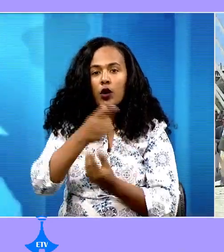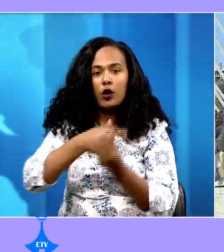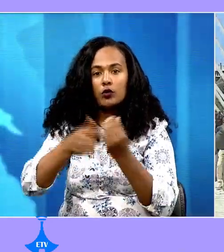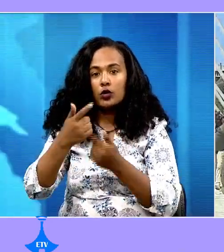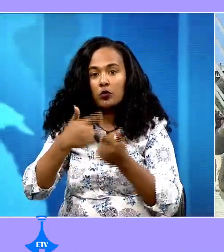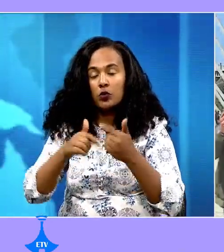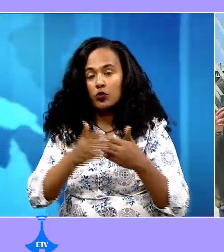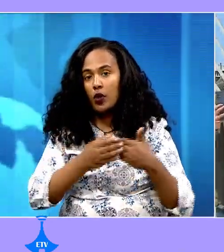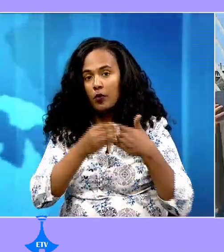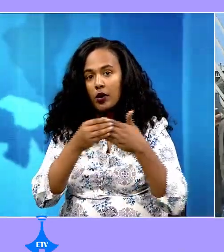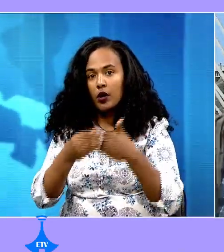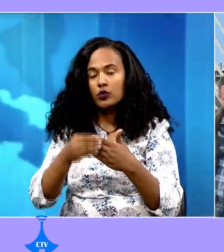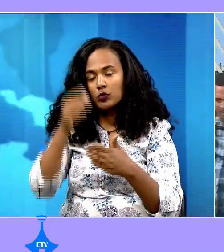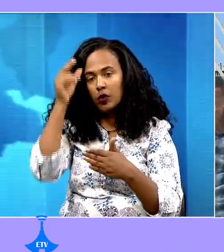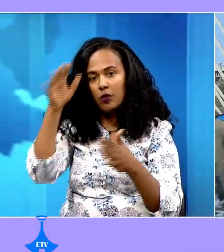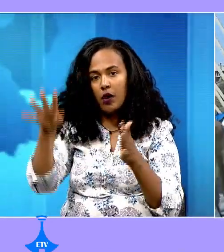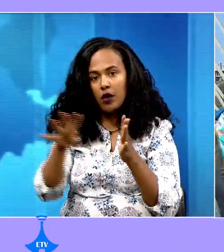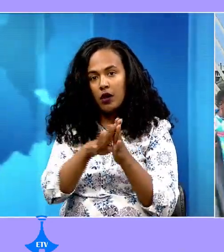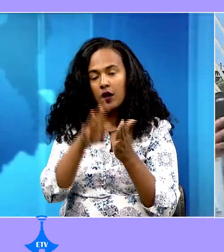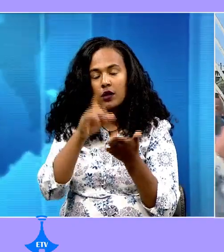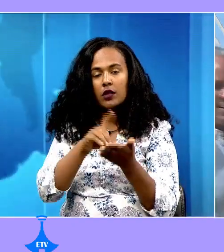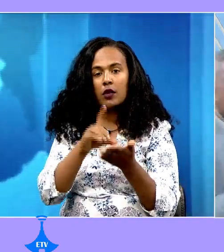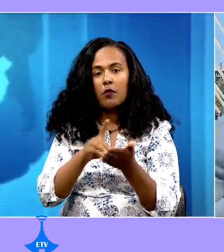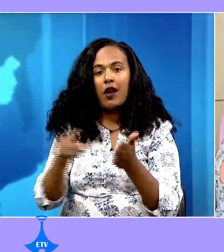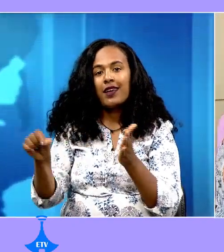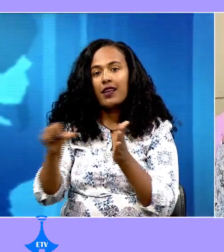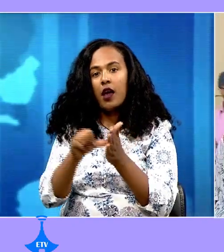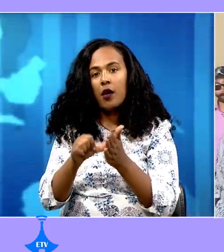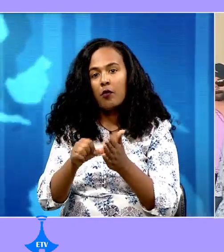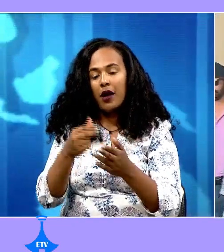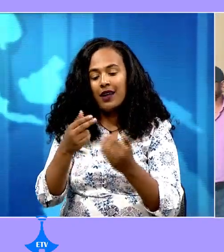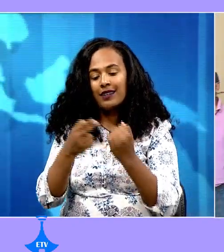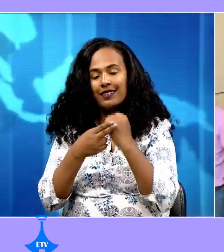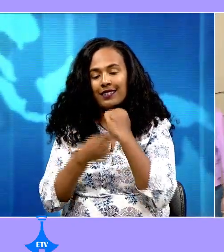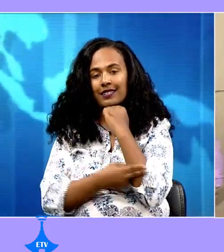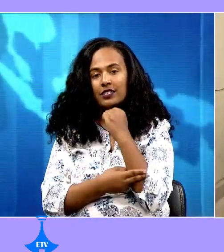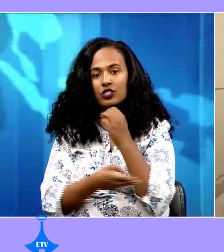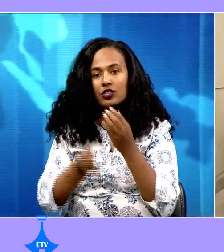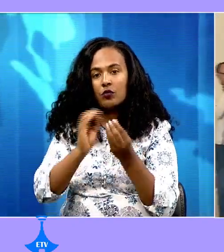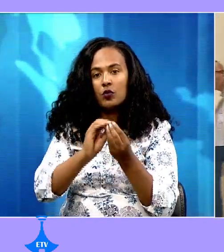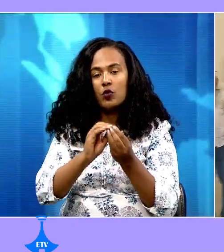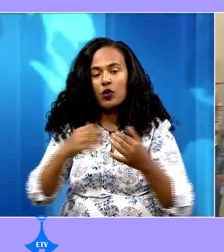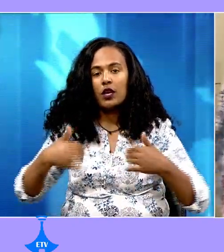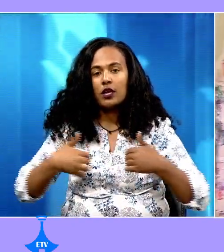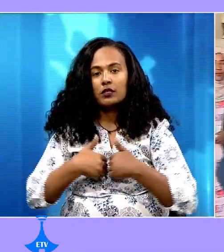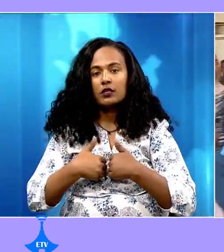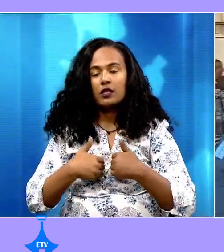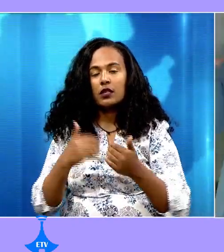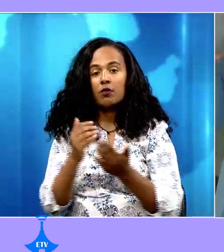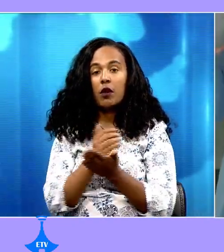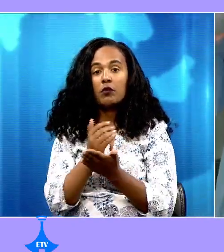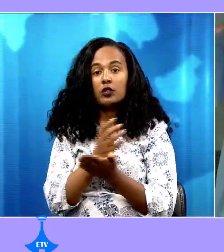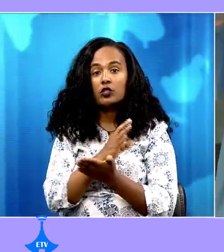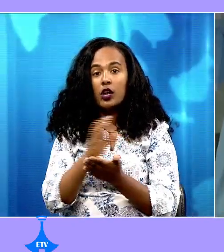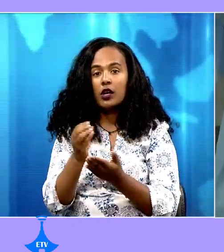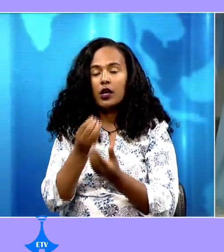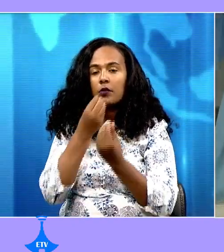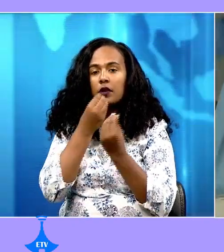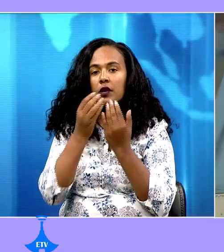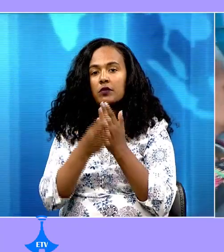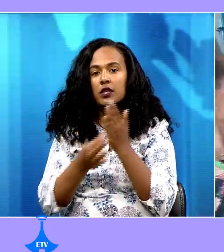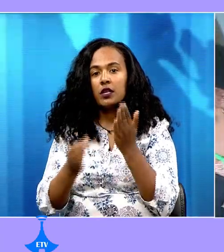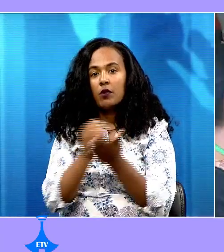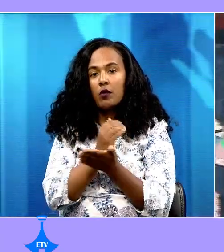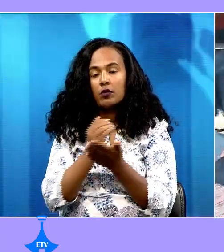የመጡት አመራሮቹ በባህር ዳር ከተማ የአባይ ድልድይ ግንባታ ፕሮጀክትን ጨምሮ የእንስሳት መኖ ማምረቻና የምግብ ዘይት